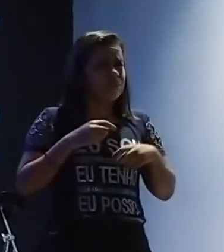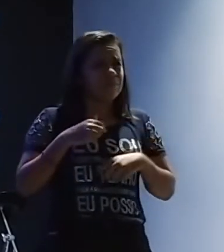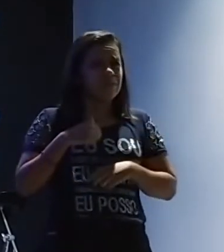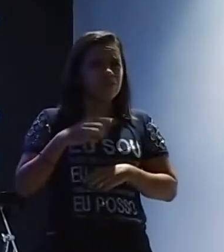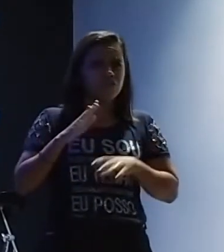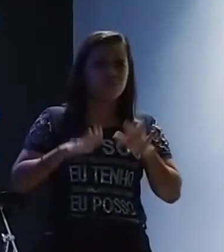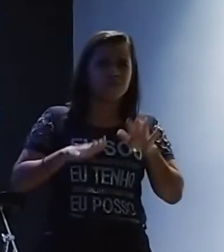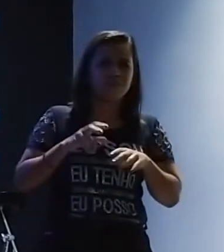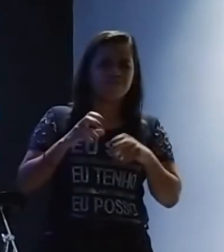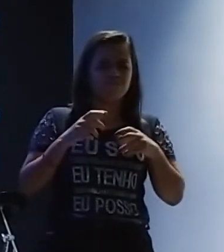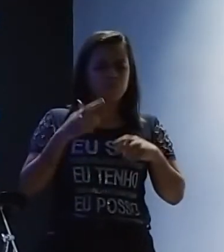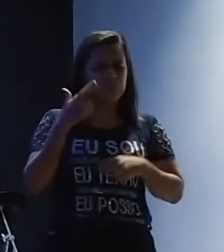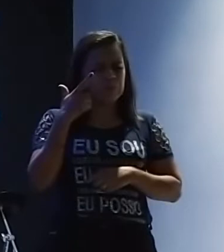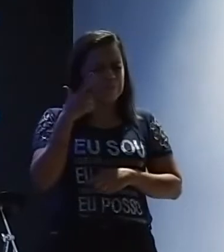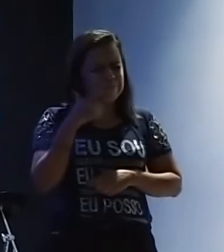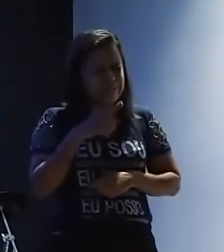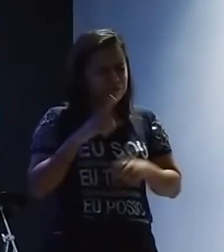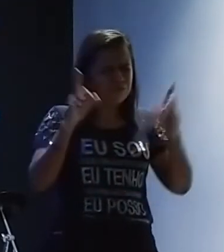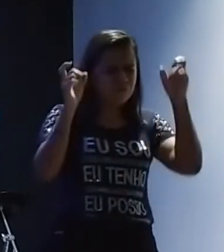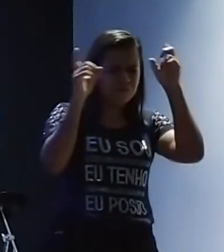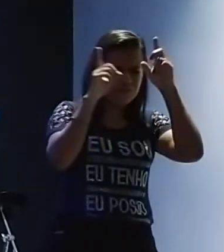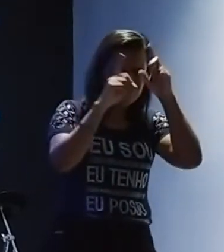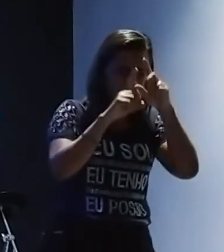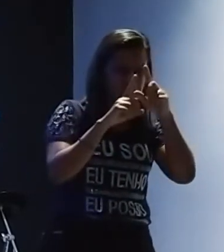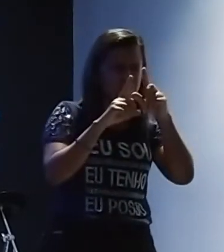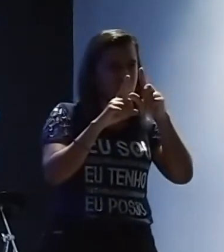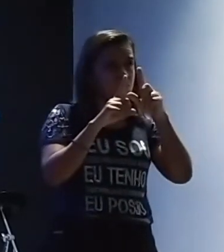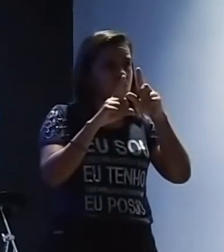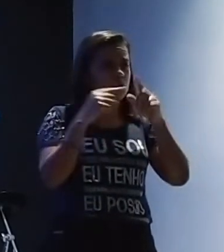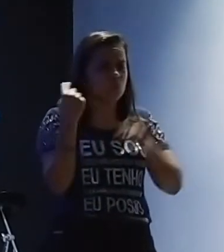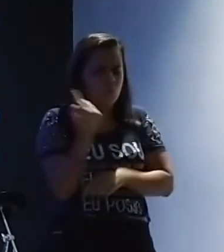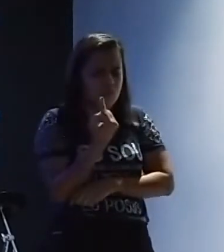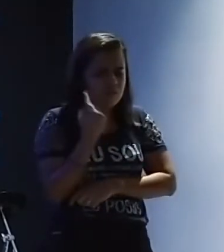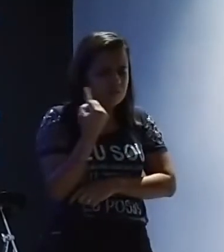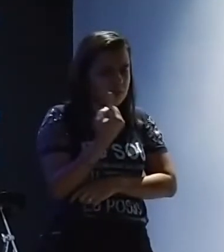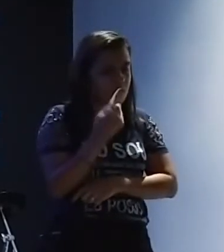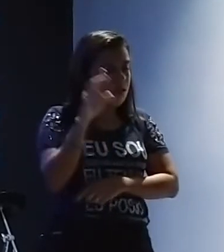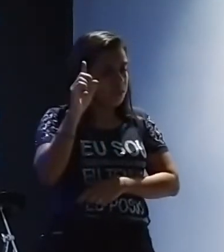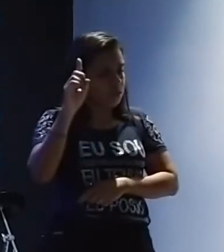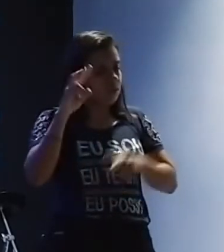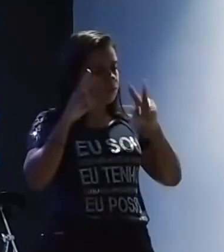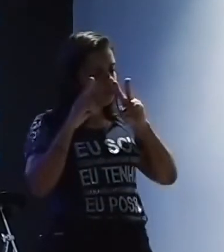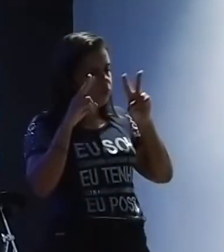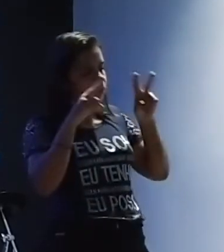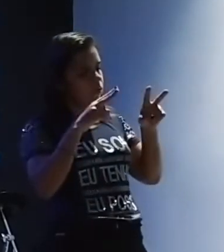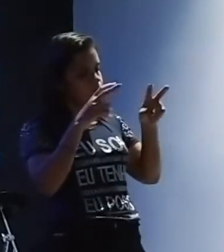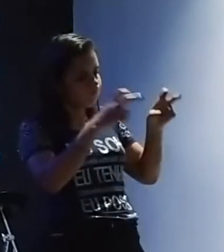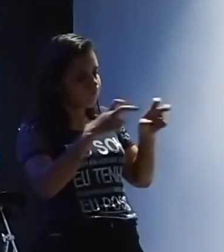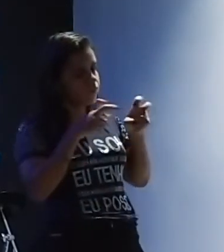sair sozinho da situação? Você acha que Deus não está vendo isso?